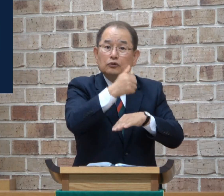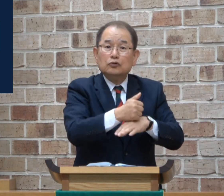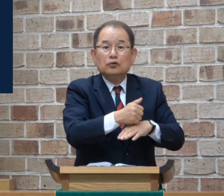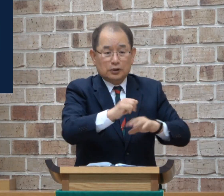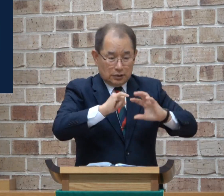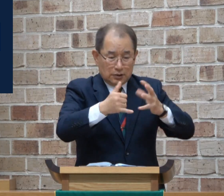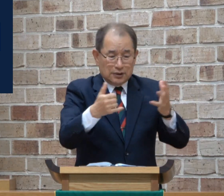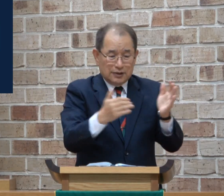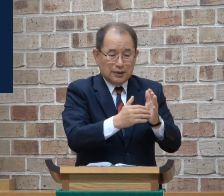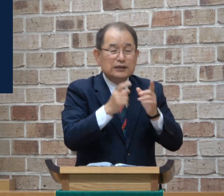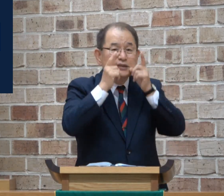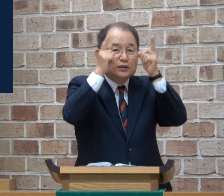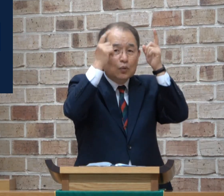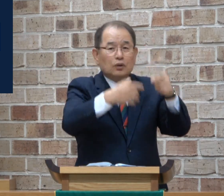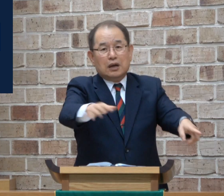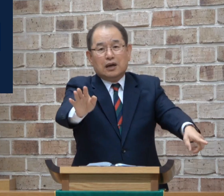지옥으로 가게 됩니다. 그러나